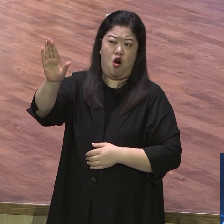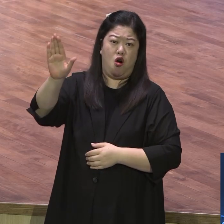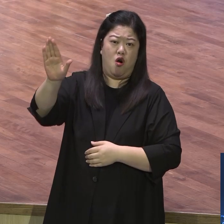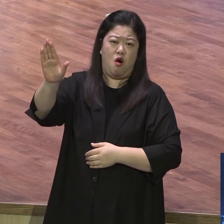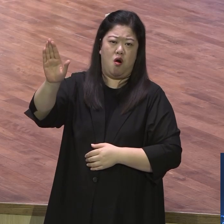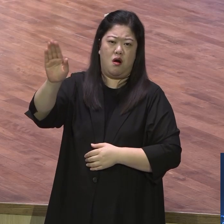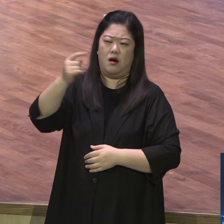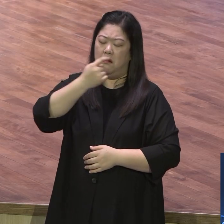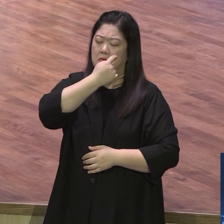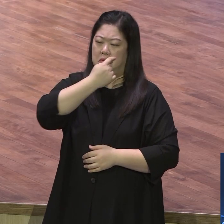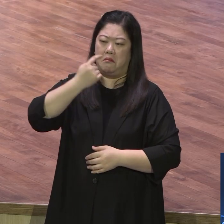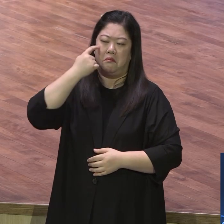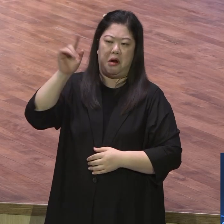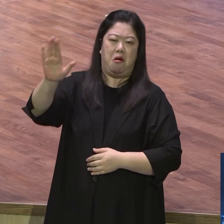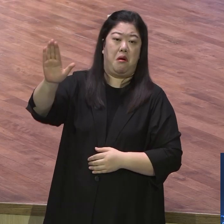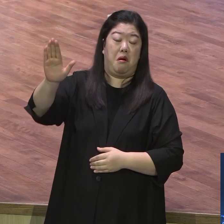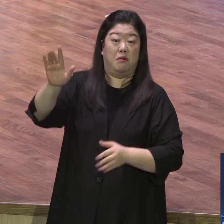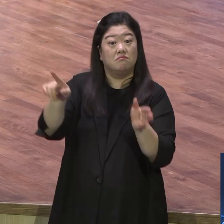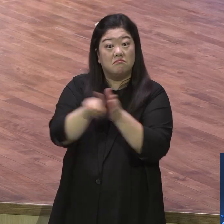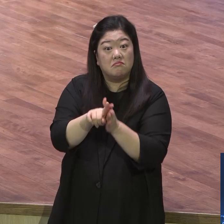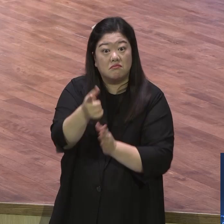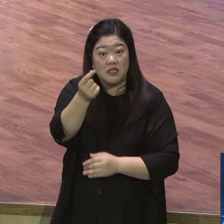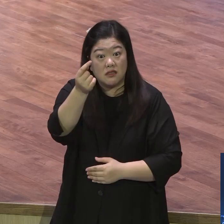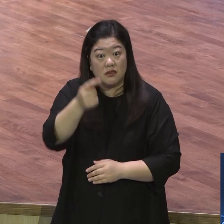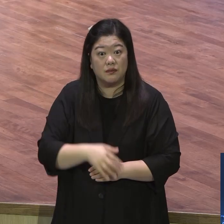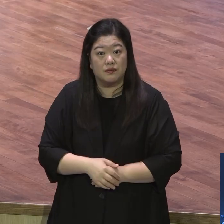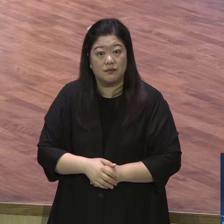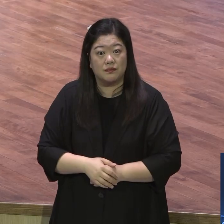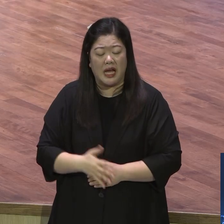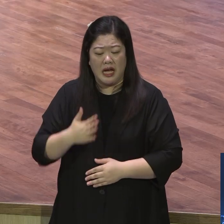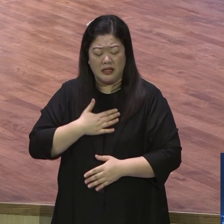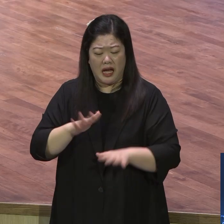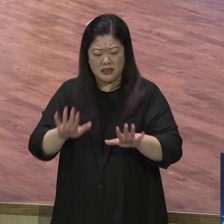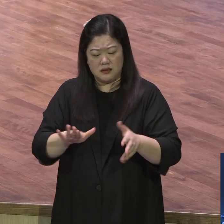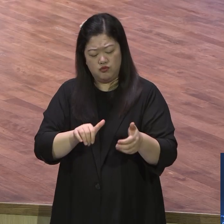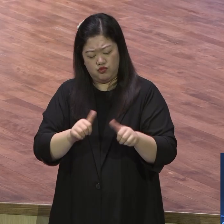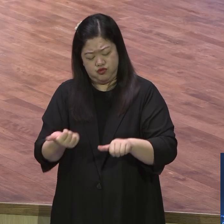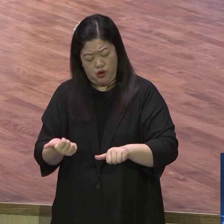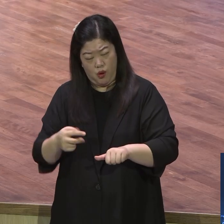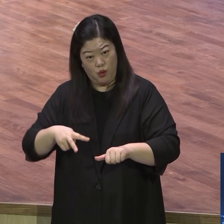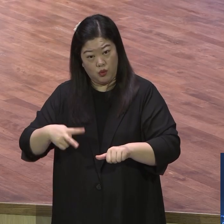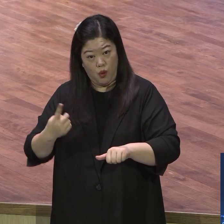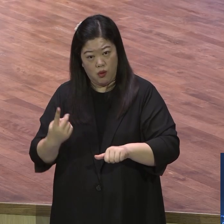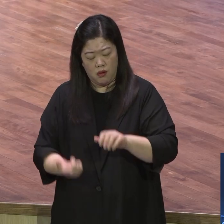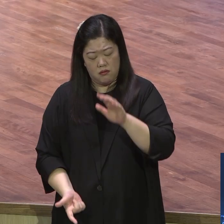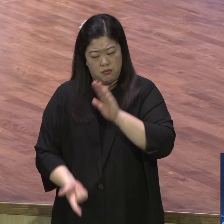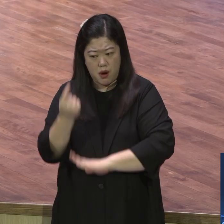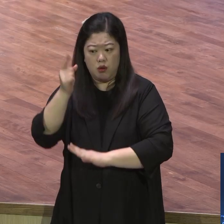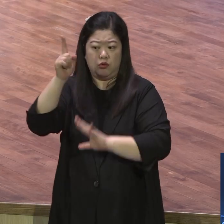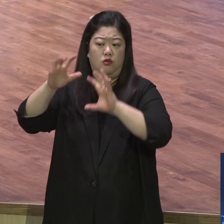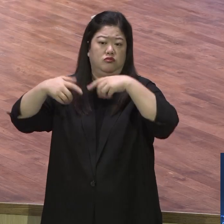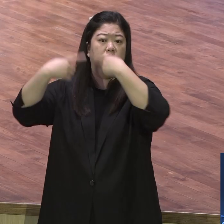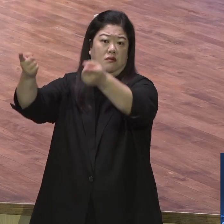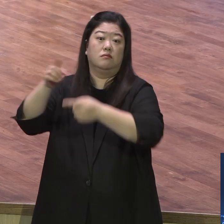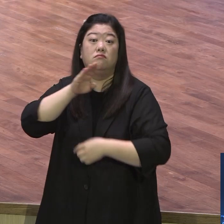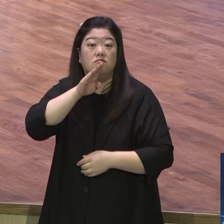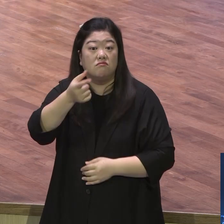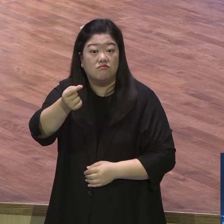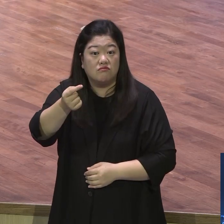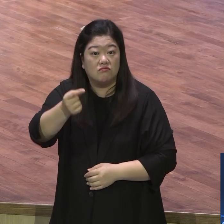우리는 오늘 죽어도 천국이에요 바로 천국이에요 어떻게 죽어도 중요한 게 아니 우리